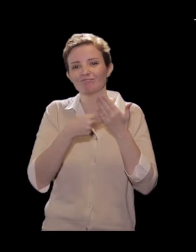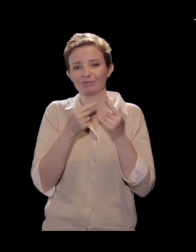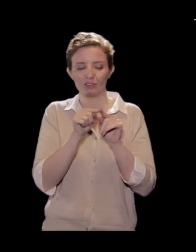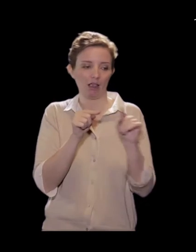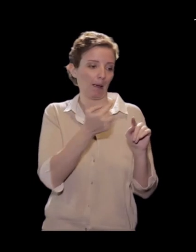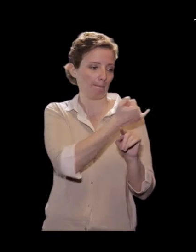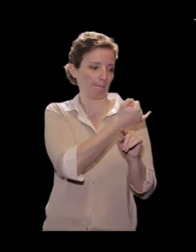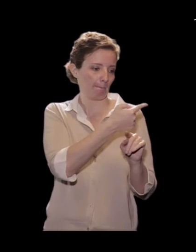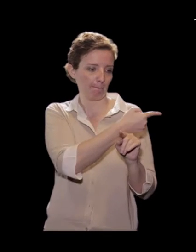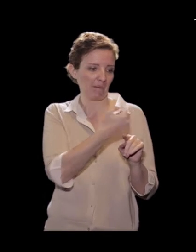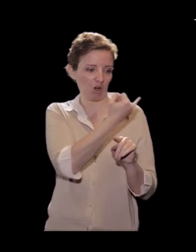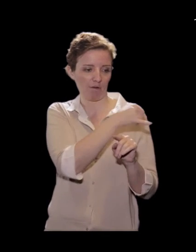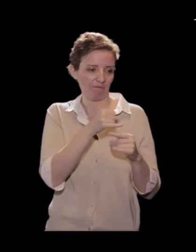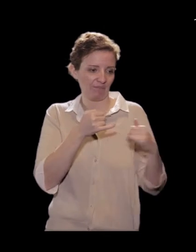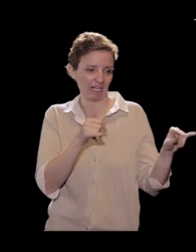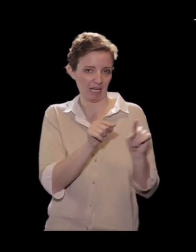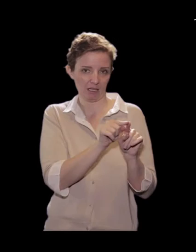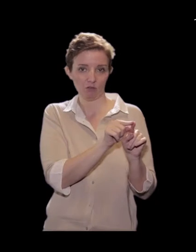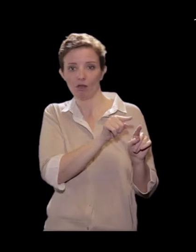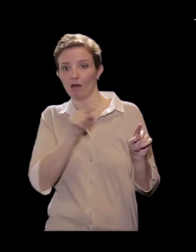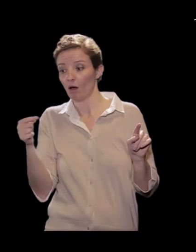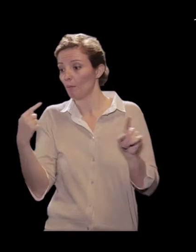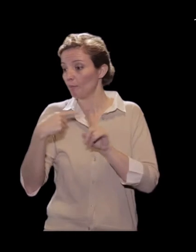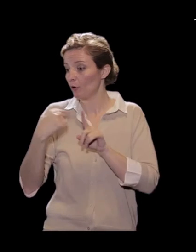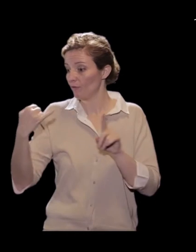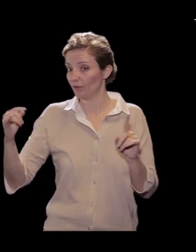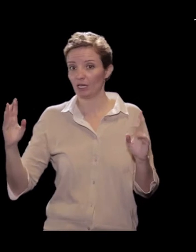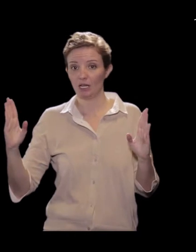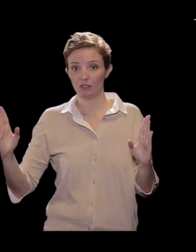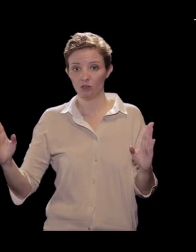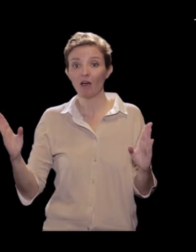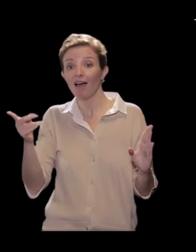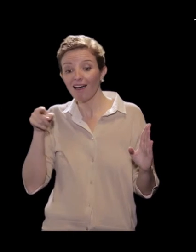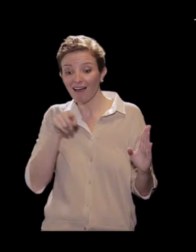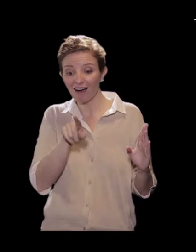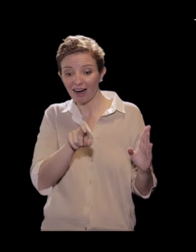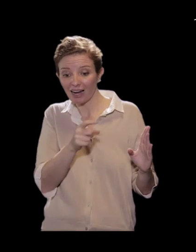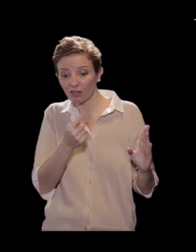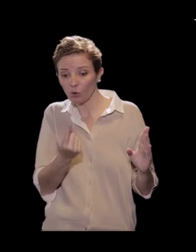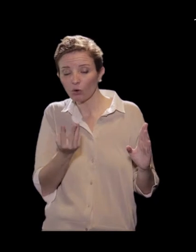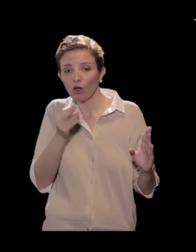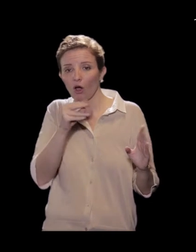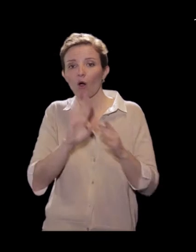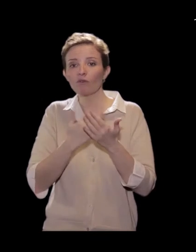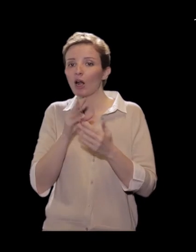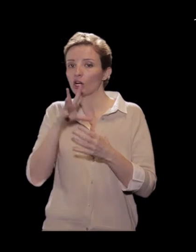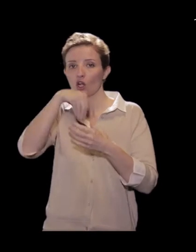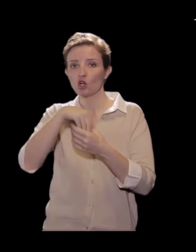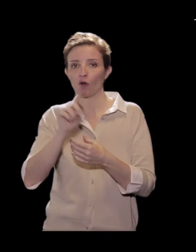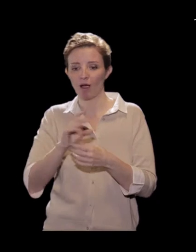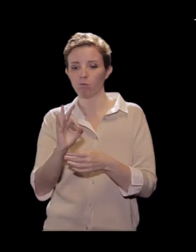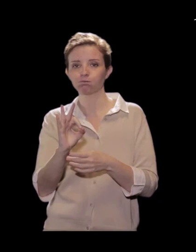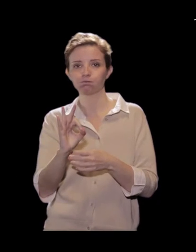infinito di qua avremo più infinito e in corrispondenza di X1 un valore che evidentemente non rientra nell'insieme delle soluzioni del la